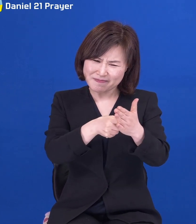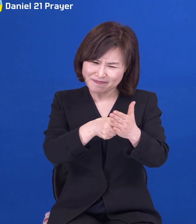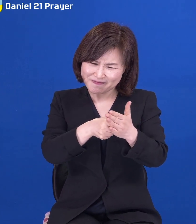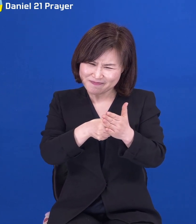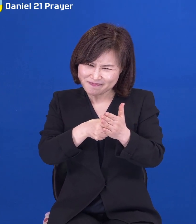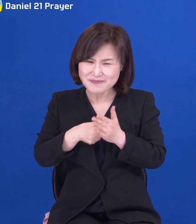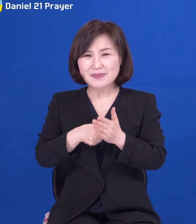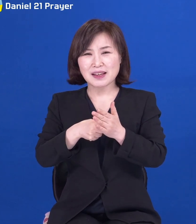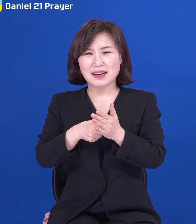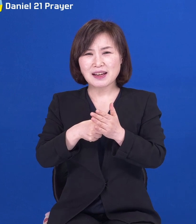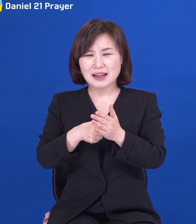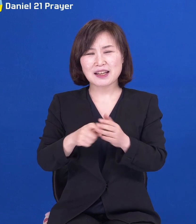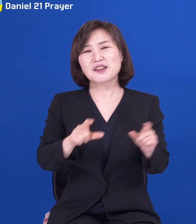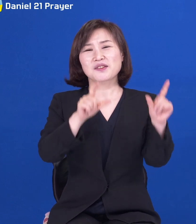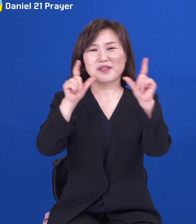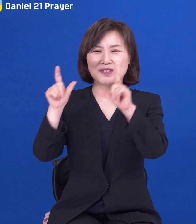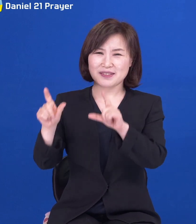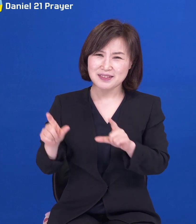쪼개서 살았어요.